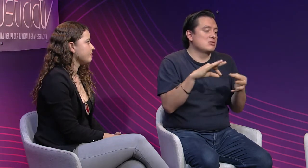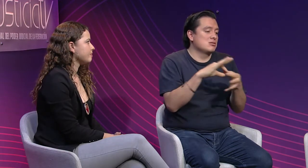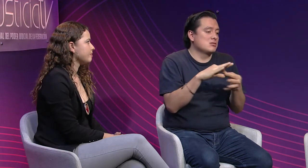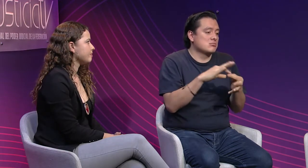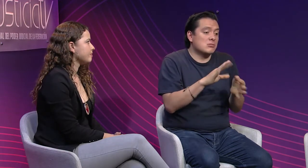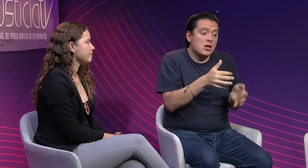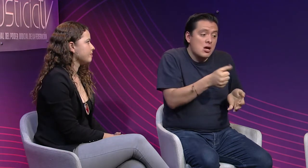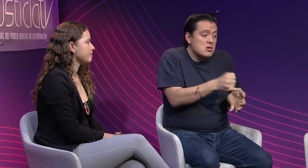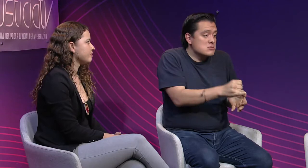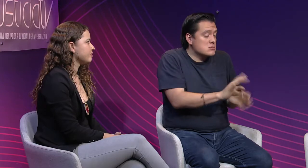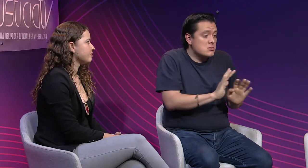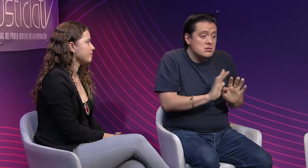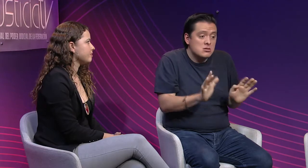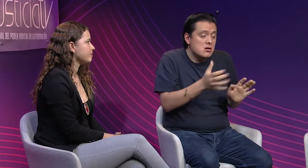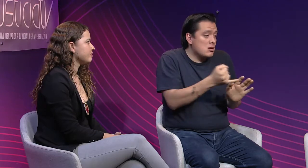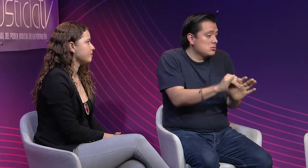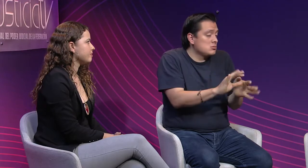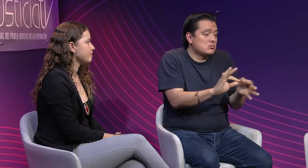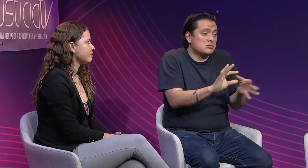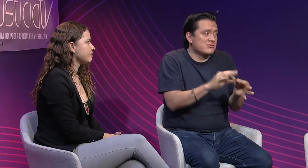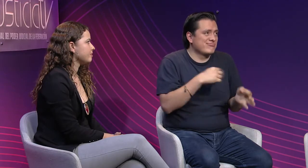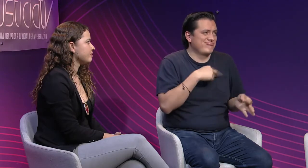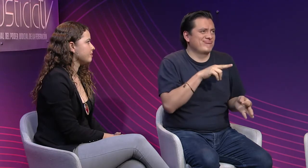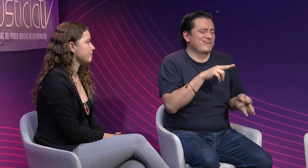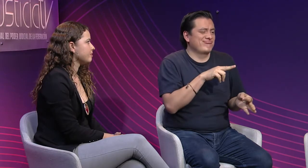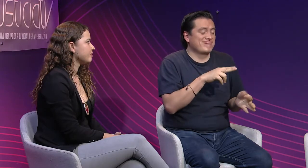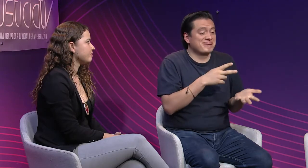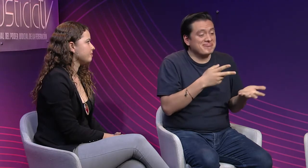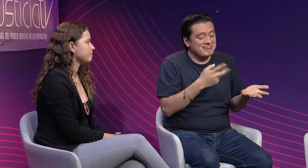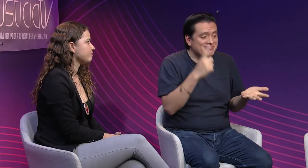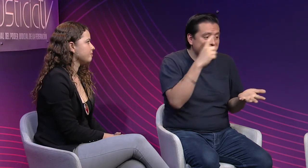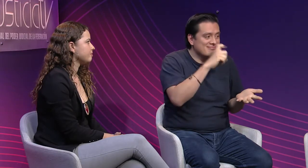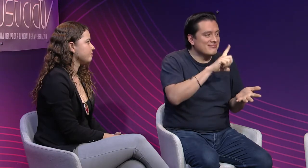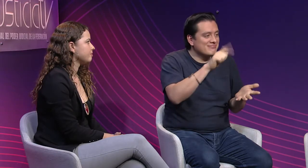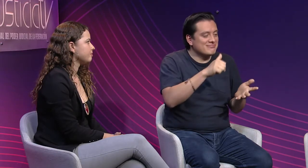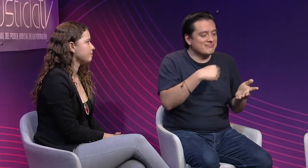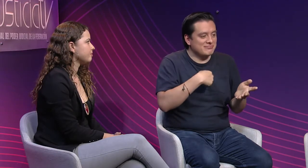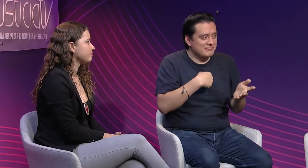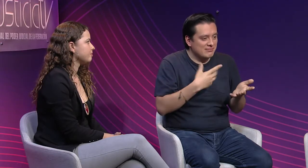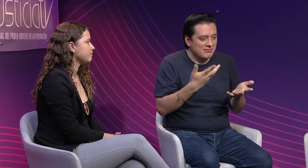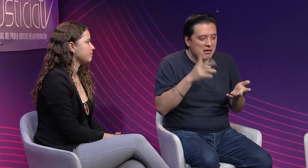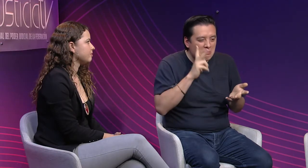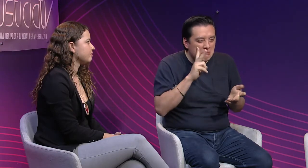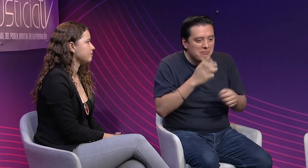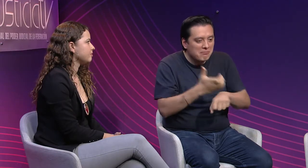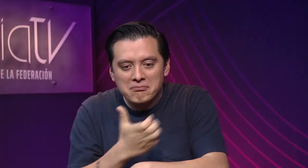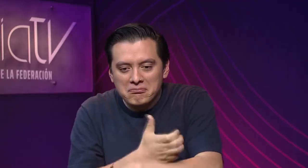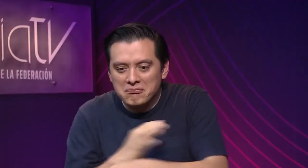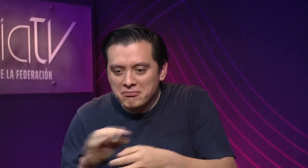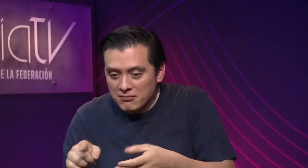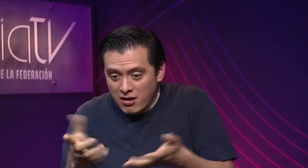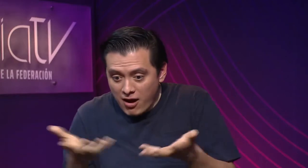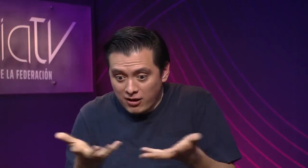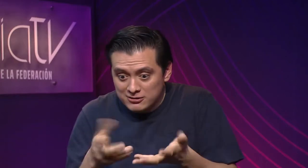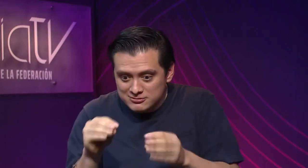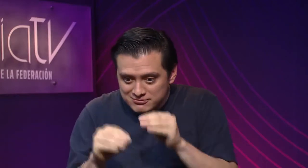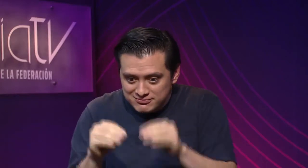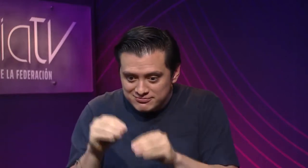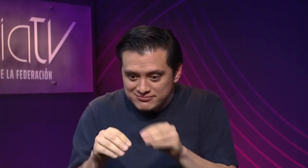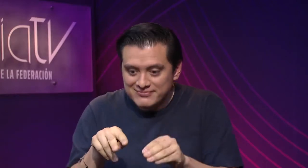hacerlas como más gráficas. Y lo que sucede mucho en la carrera es que los maestros dan su clase, dan toda la clase teórica